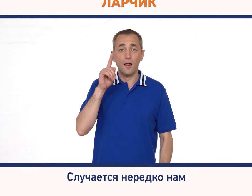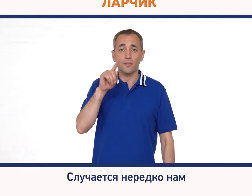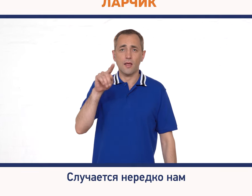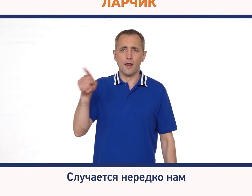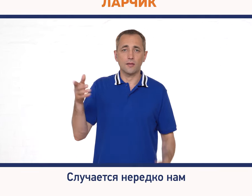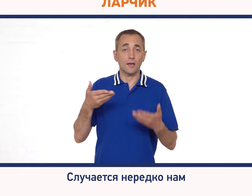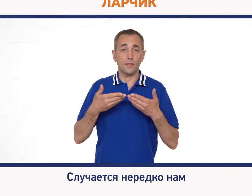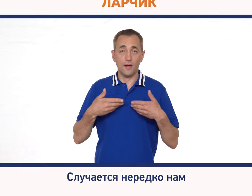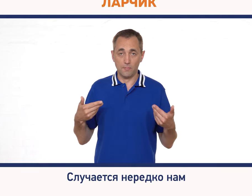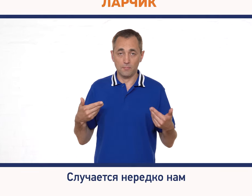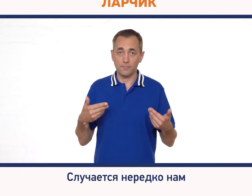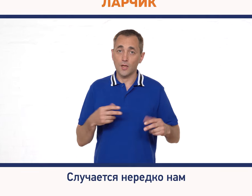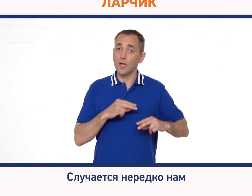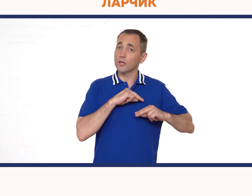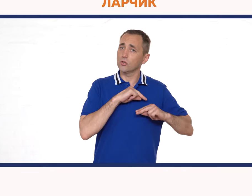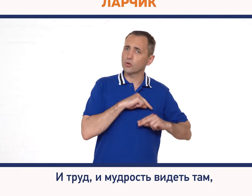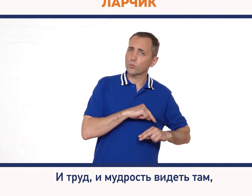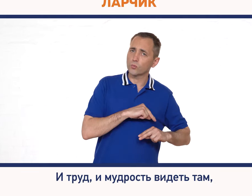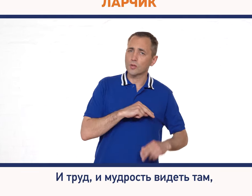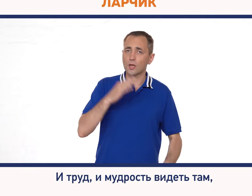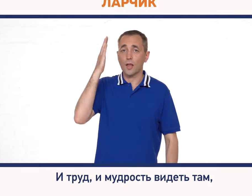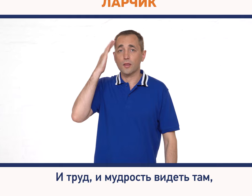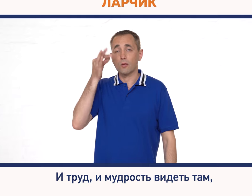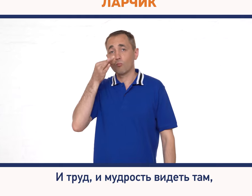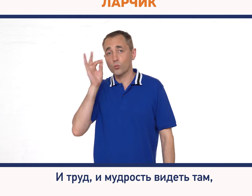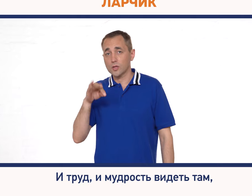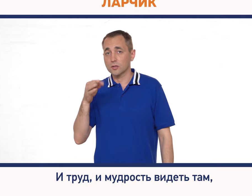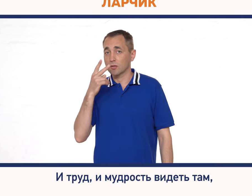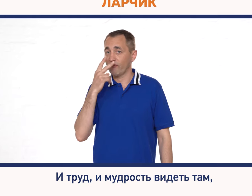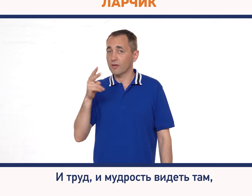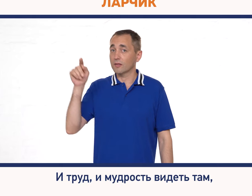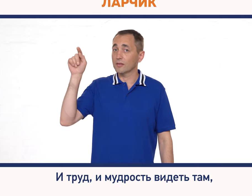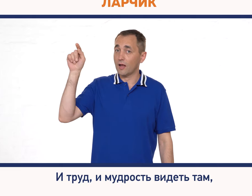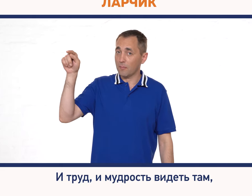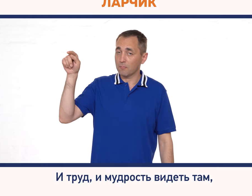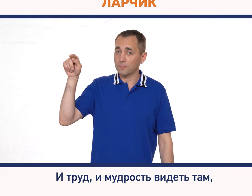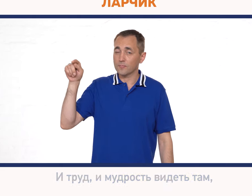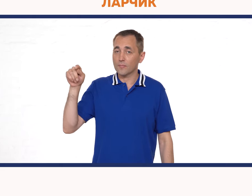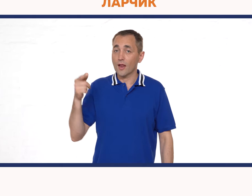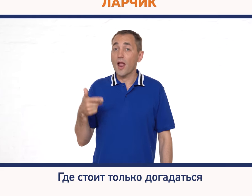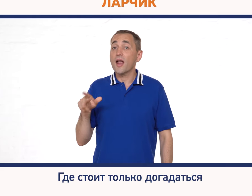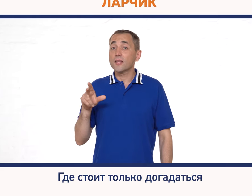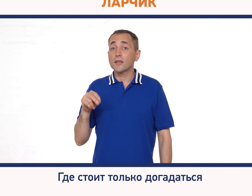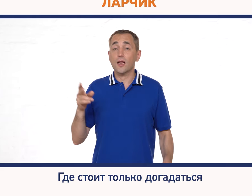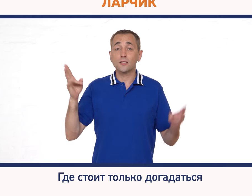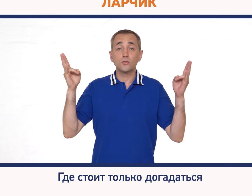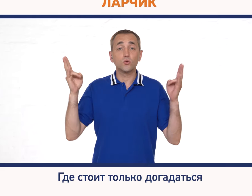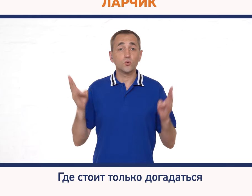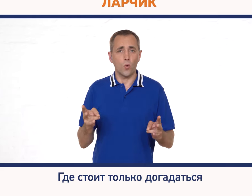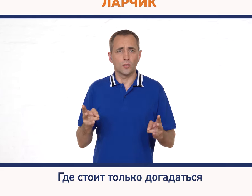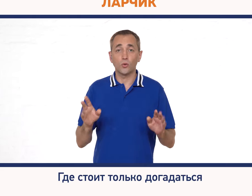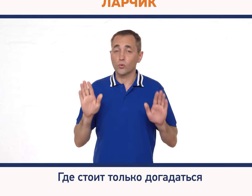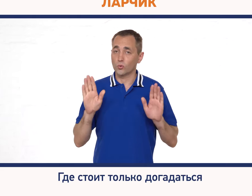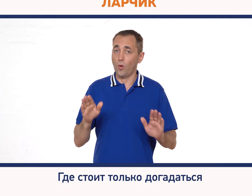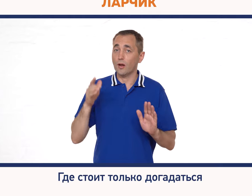Случается нередко нам и труд, и мудрость видеть там, где